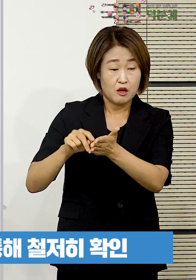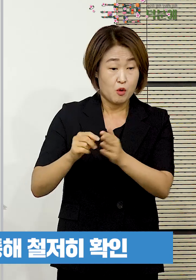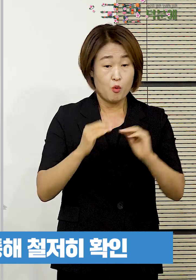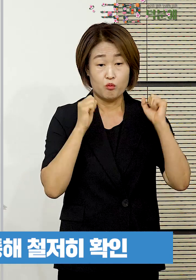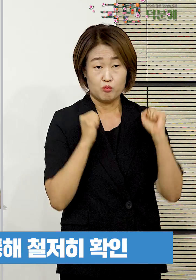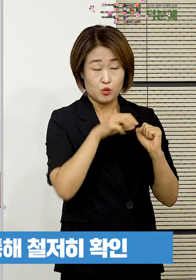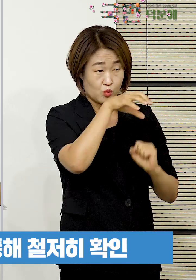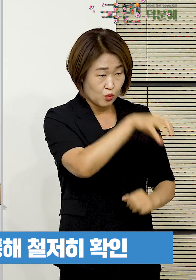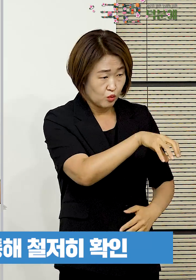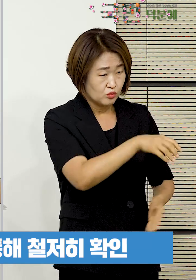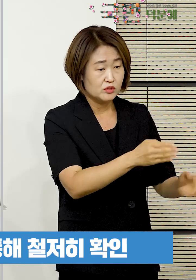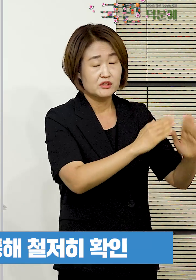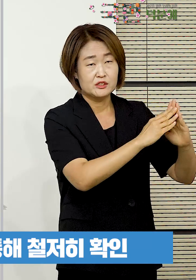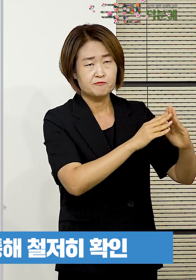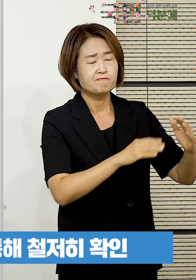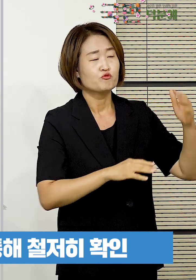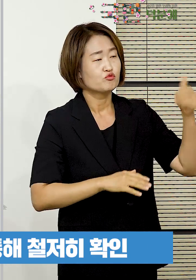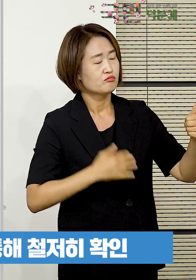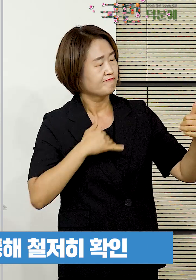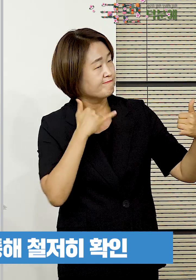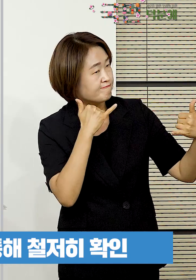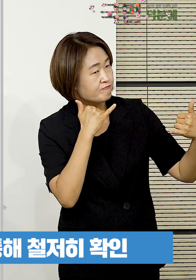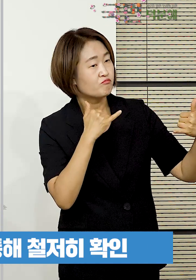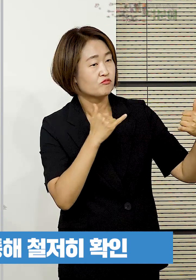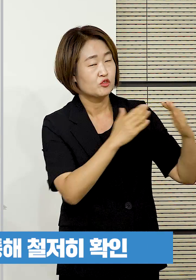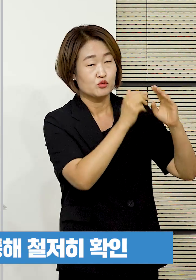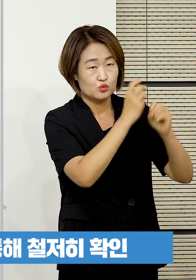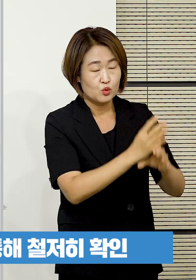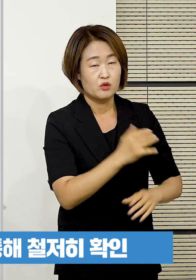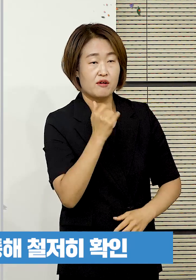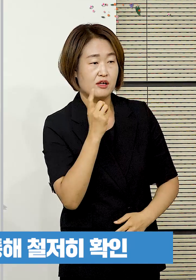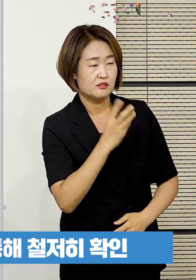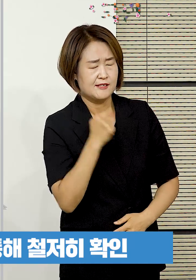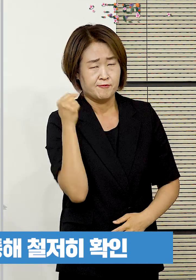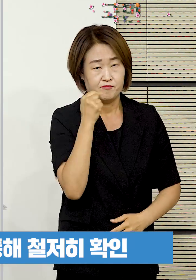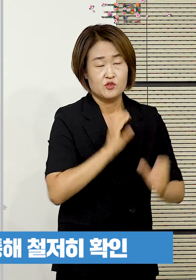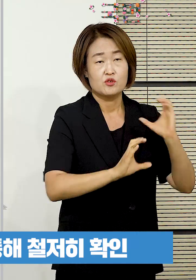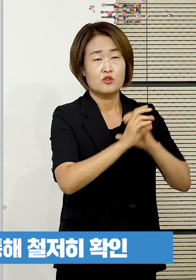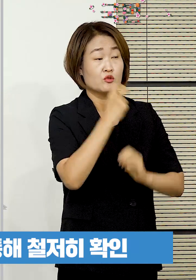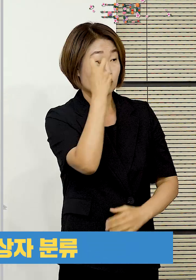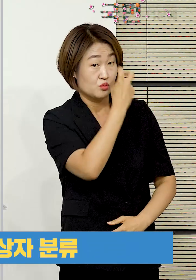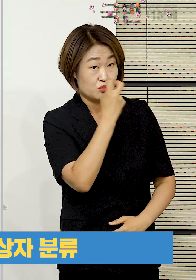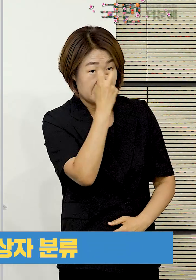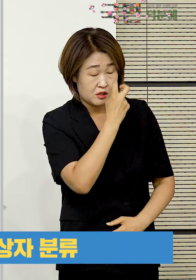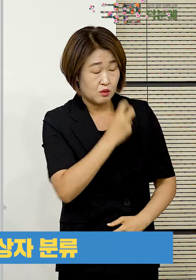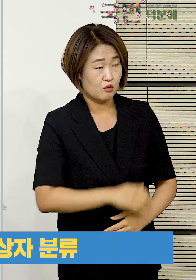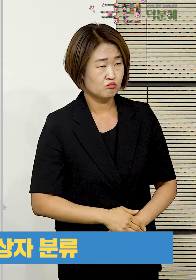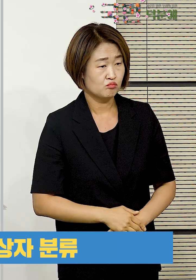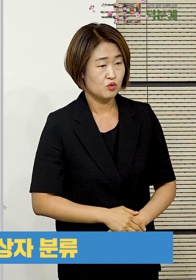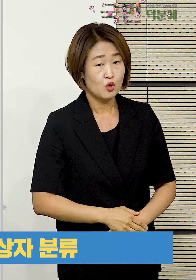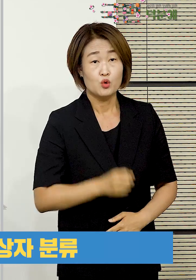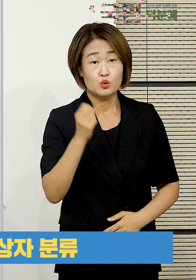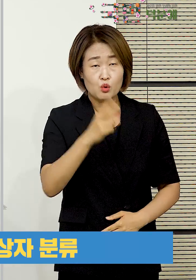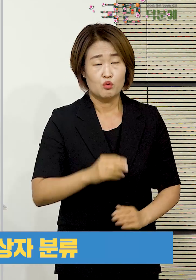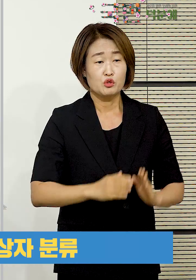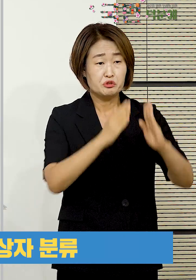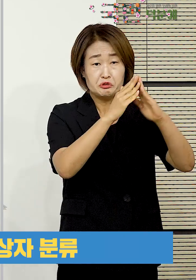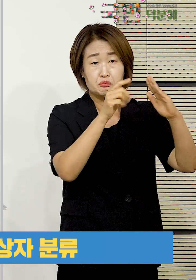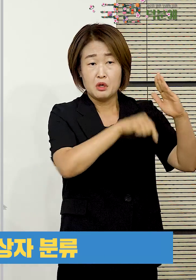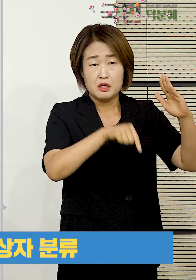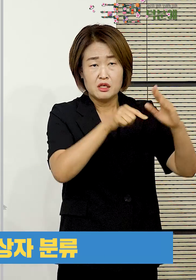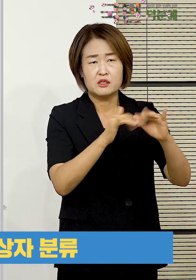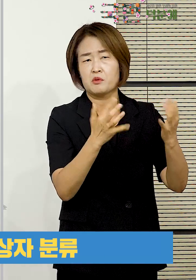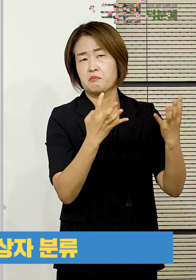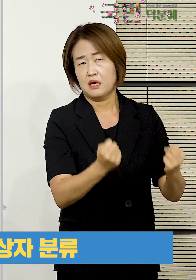단계에서 건물주와 통화 등을 통해 연락처, 주소지를 더욱 철저히 확인하여 해당 주소지가